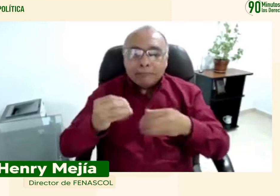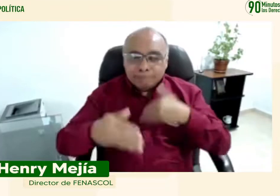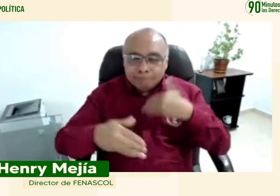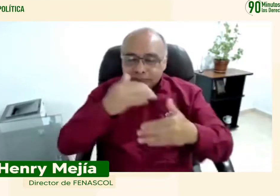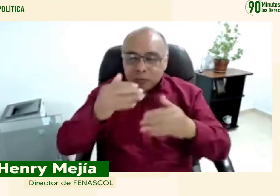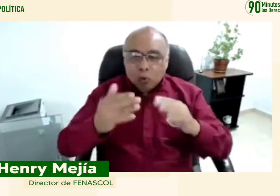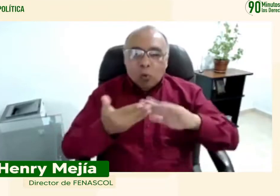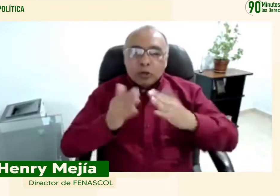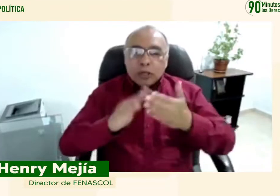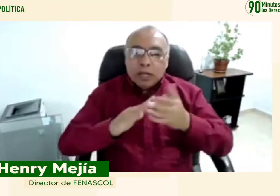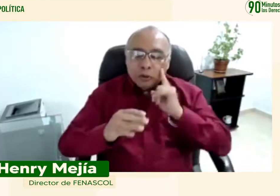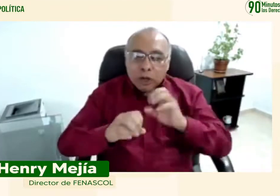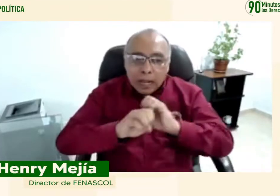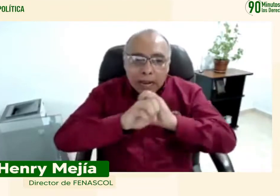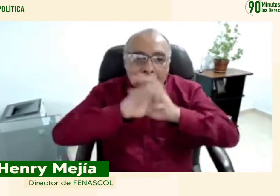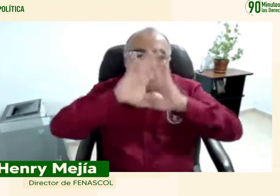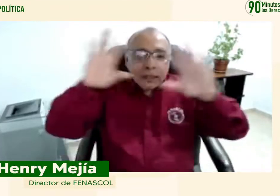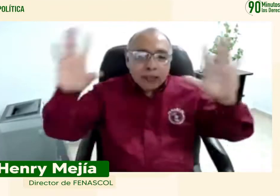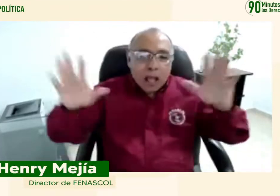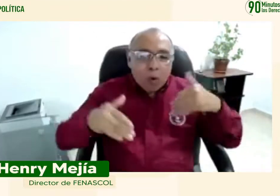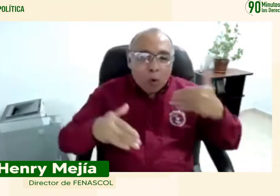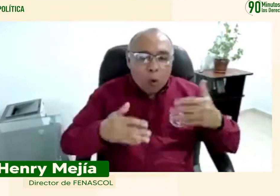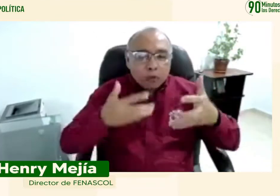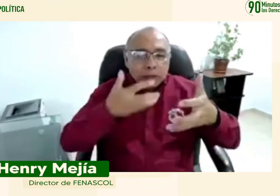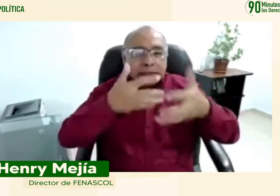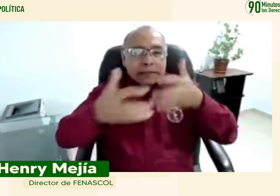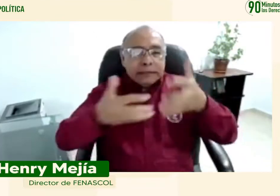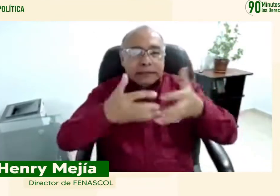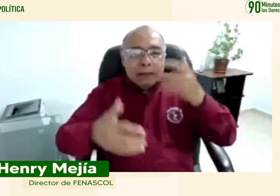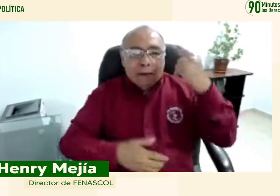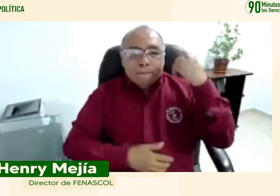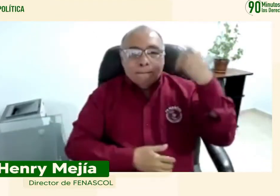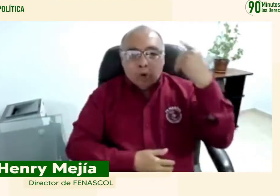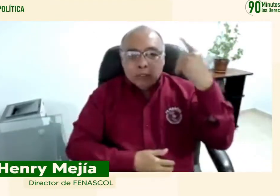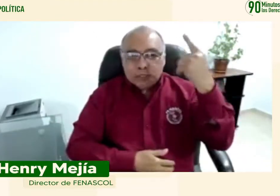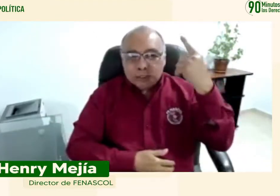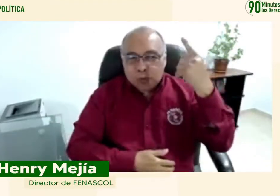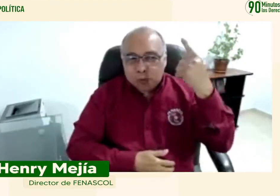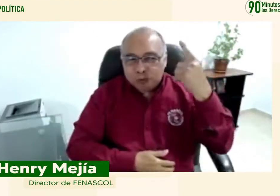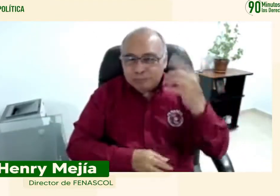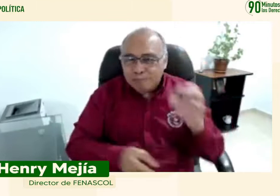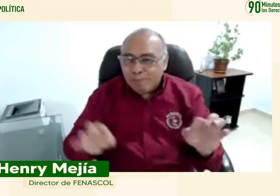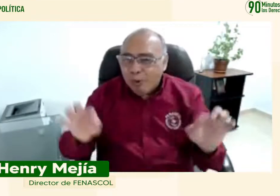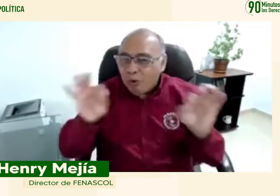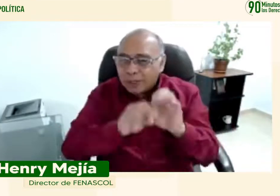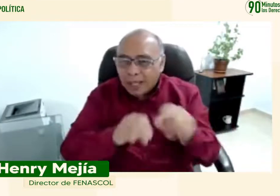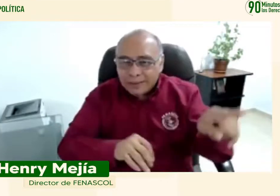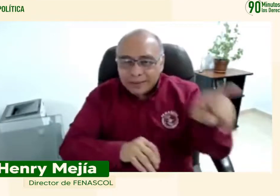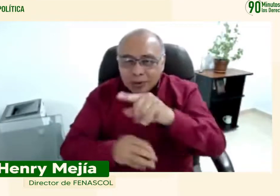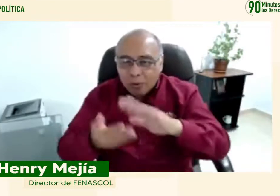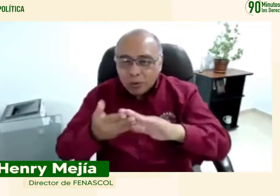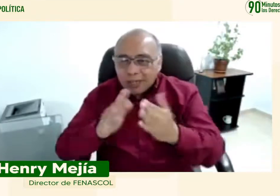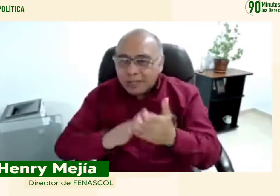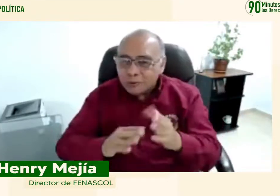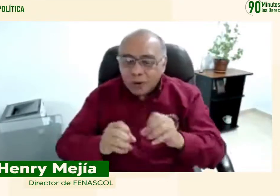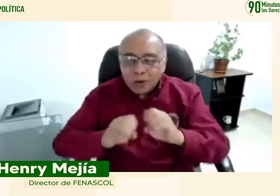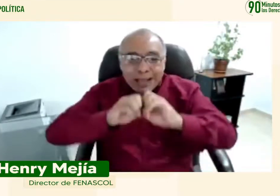construcción que la comunidad sorda tenga claridad también a cómo funciona ese sistema político porque es que es muy importante